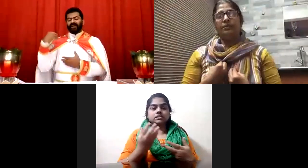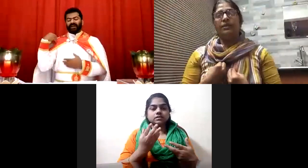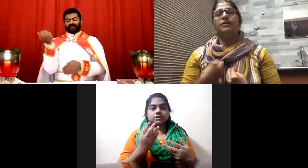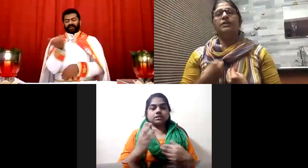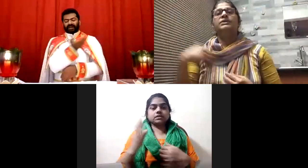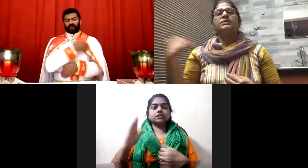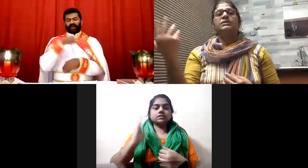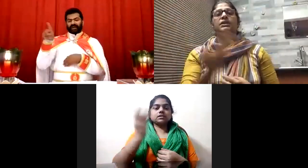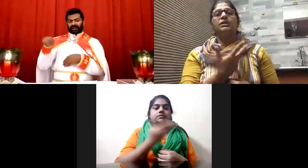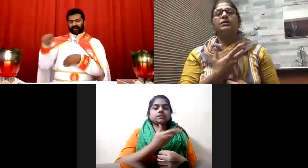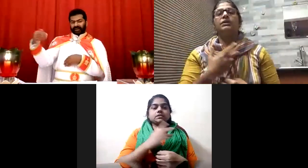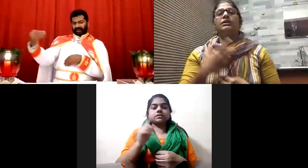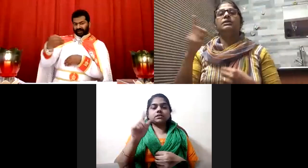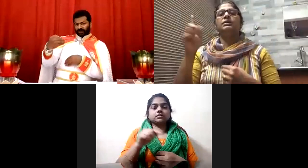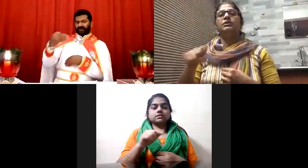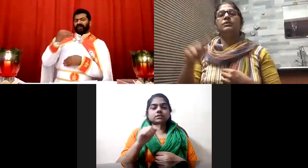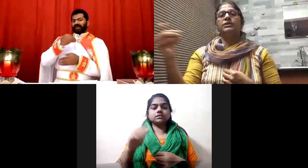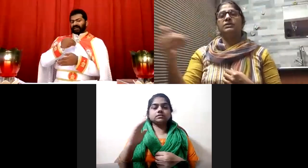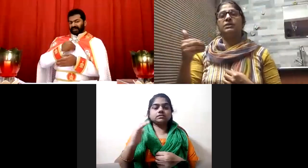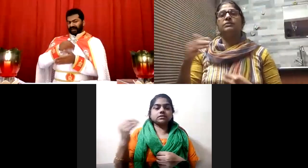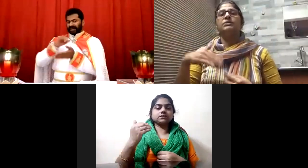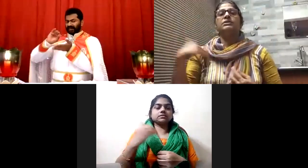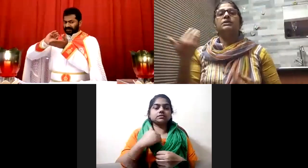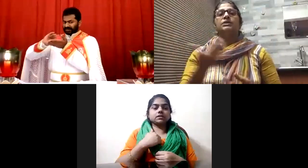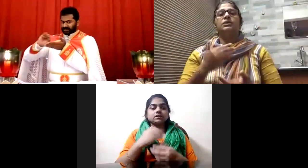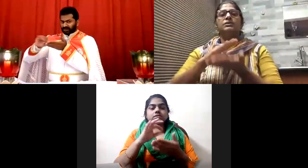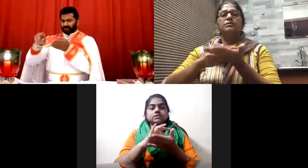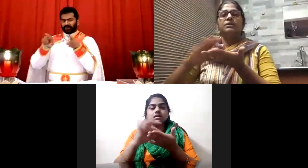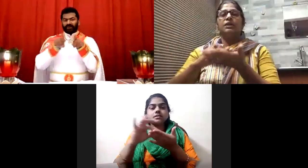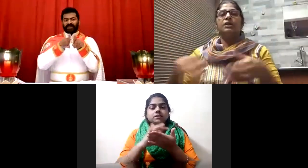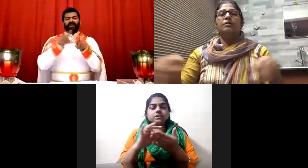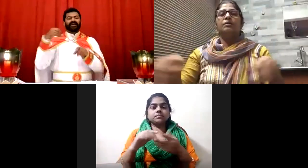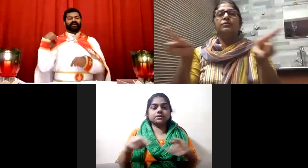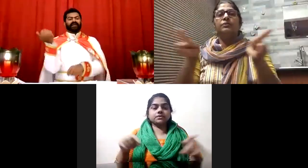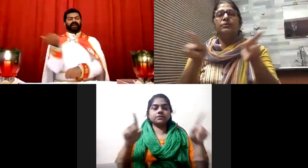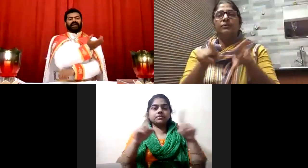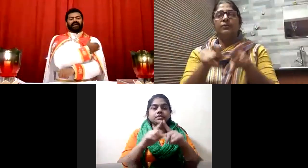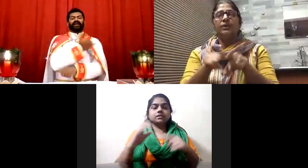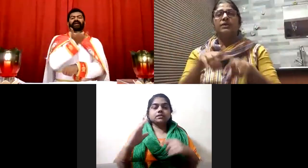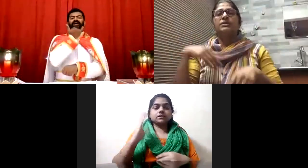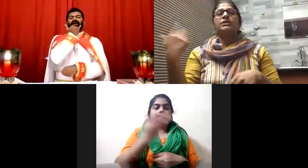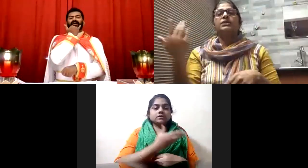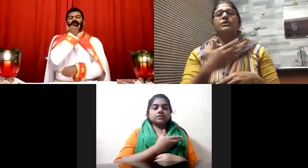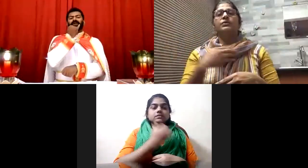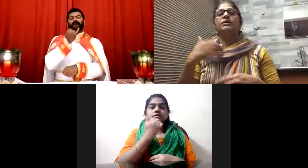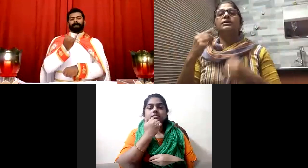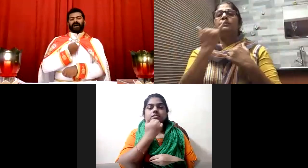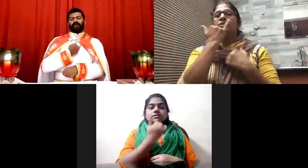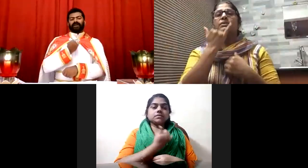തരണമേ. ഞങ്ങളുടെ കടക്കാരോട് ഞങ്ങൾ ക്ഷമിച്ചതുപോലെ ഞങ്ങളുടെ